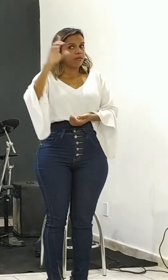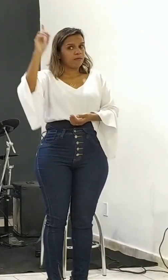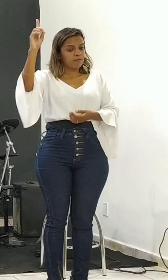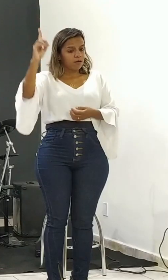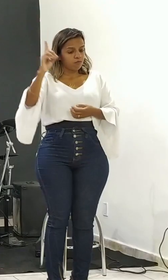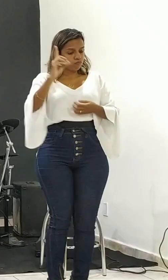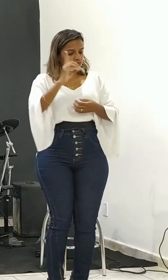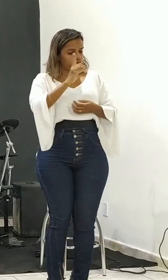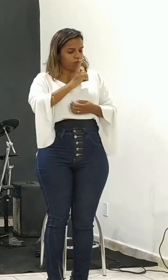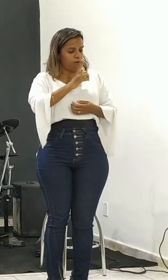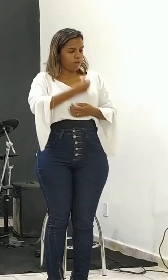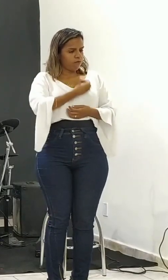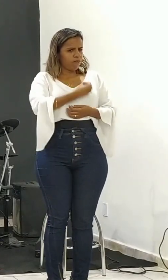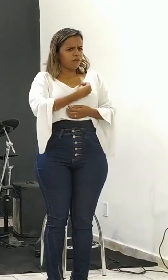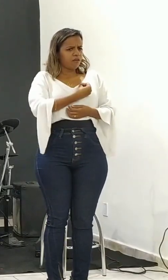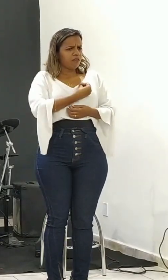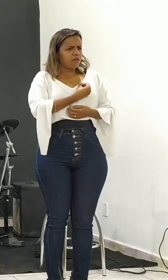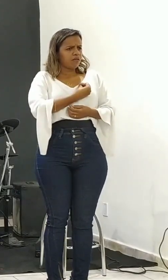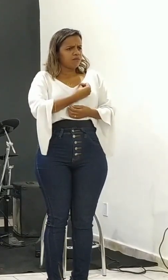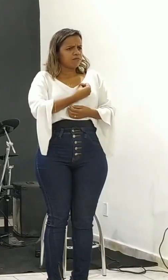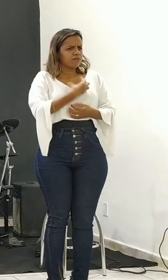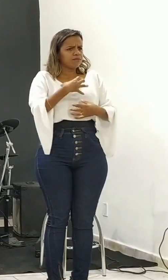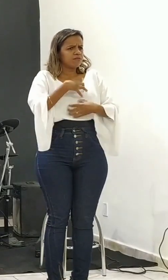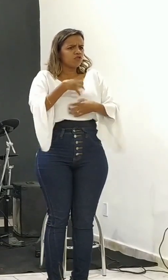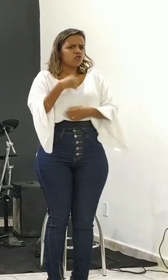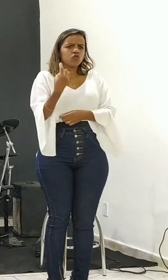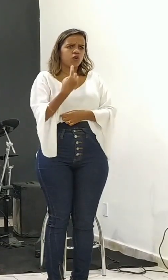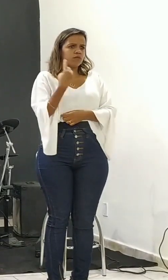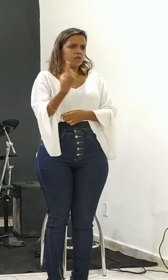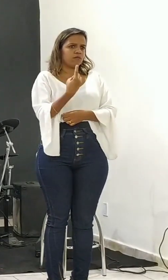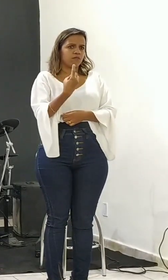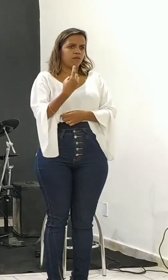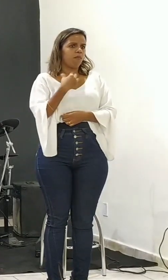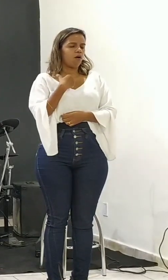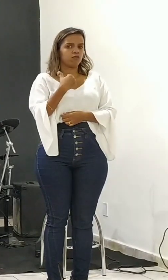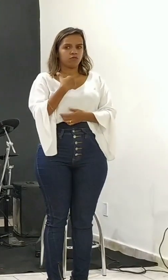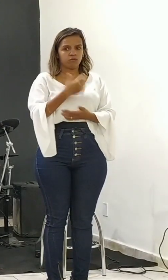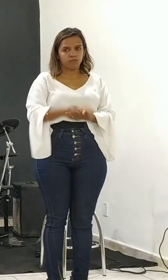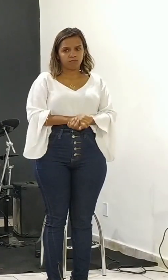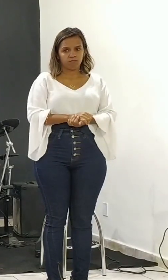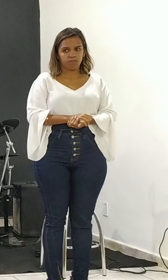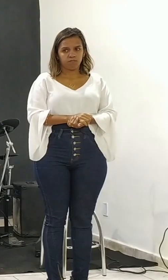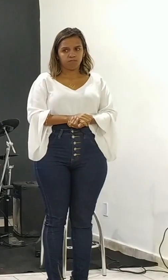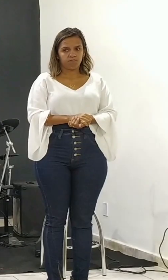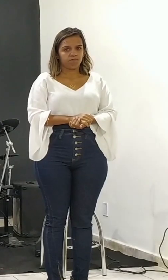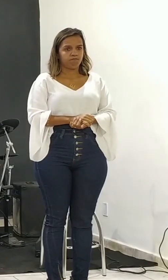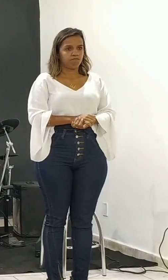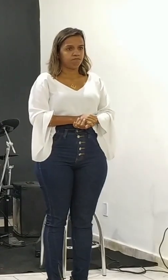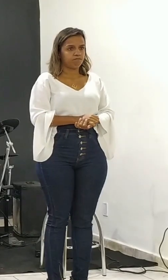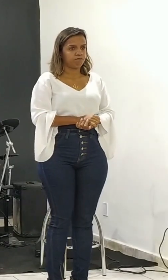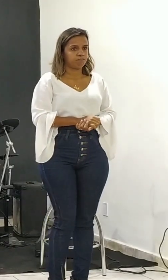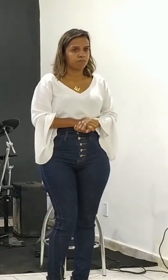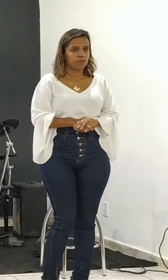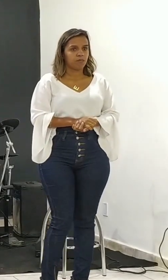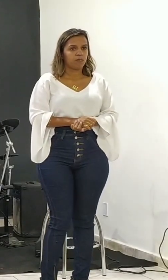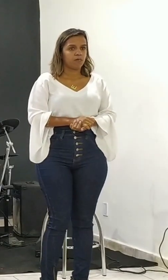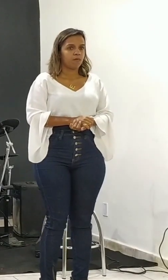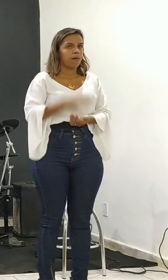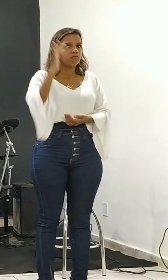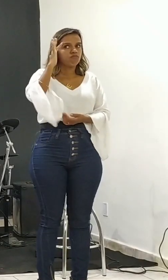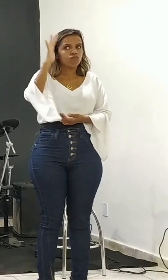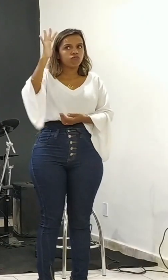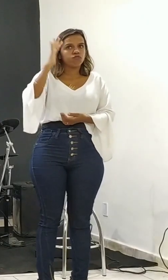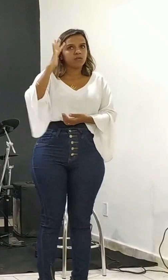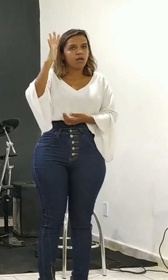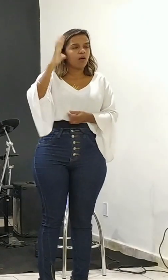se sentindo só nesse mundo? Quem em sã consciência? Hein, dona Sara? Quem em sã consciência pode